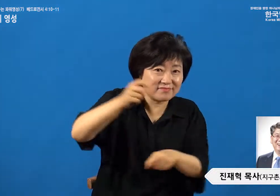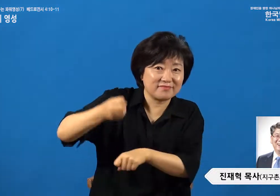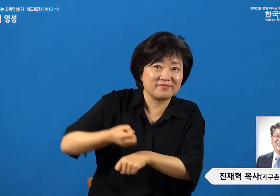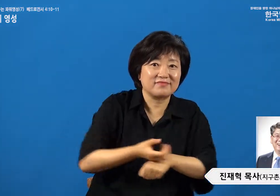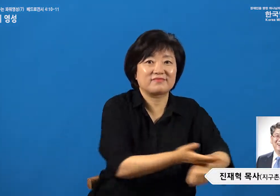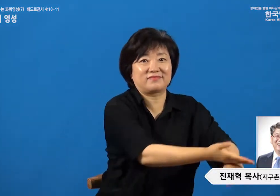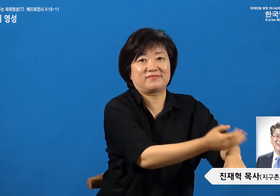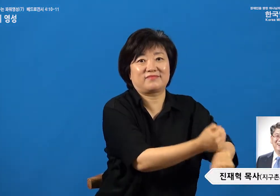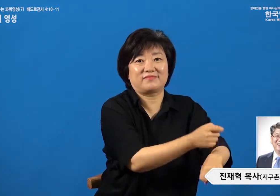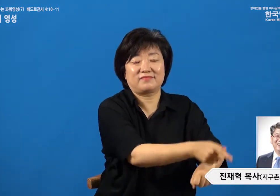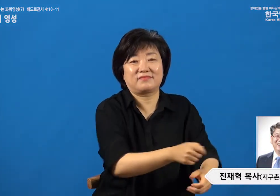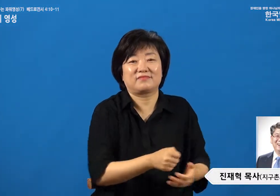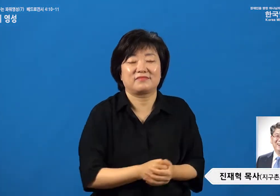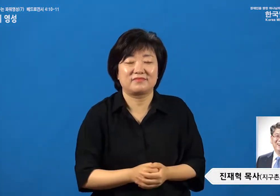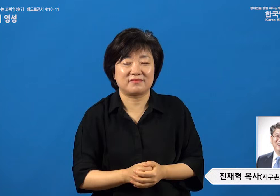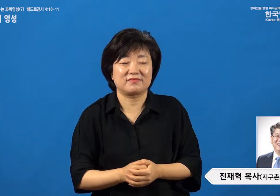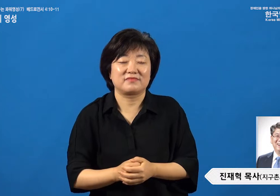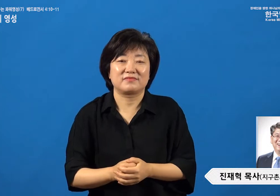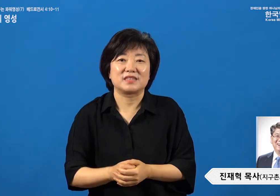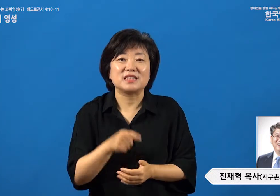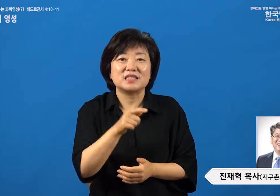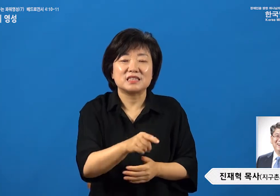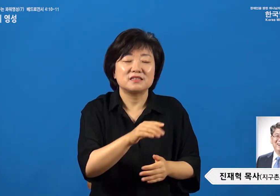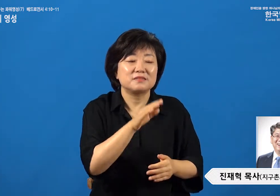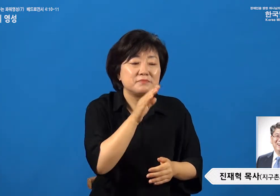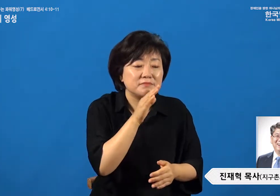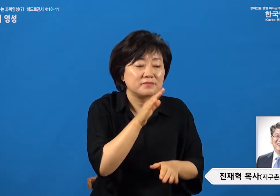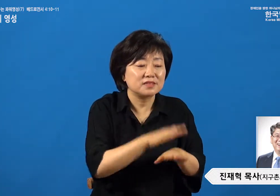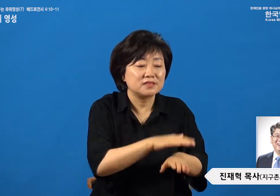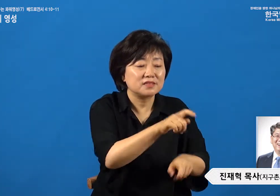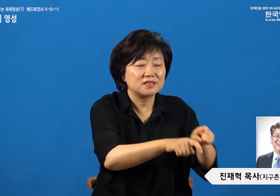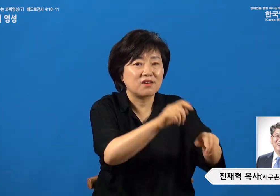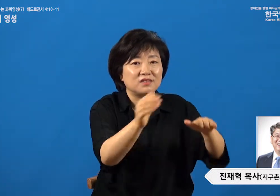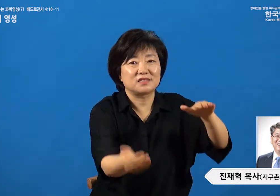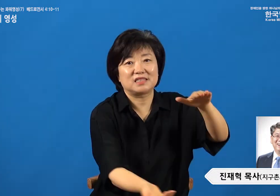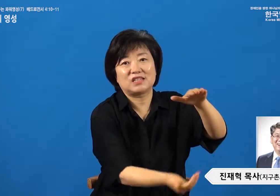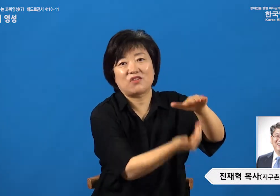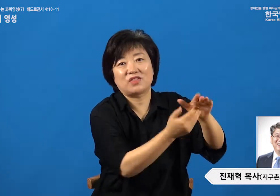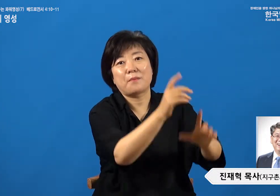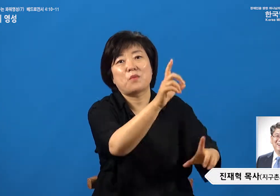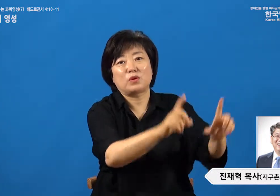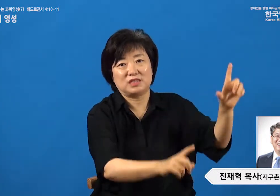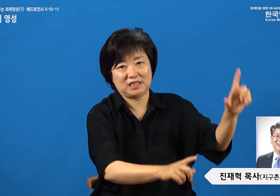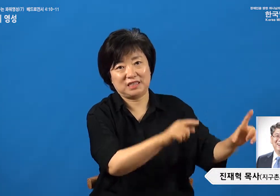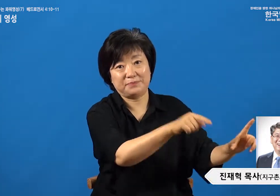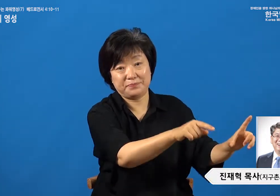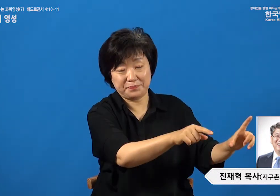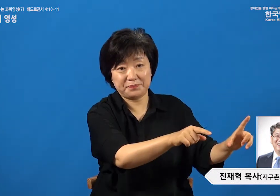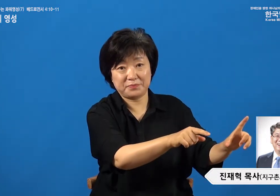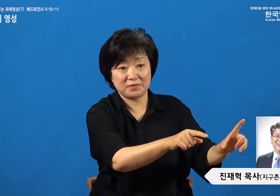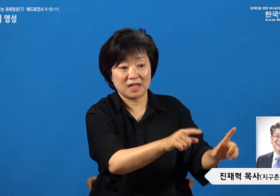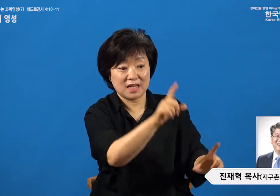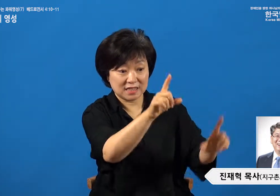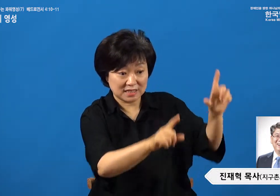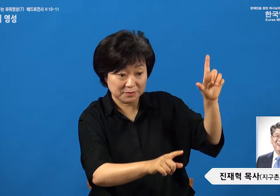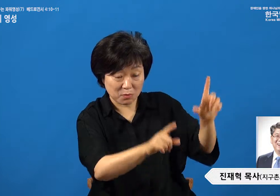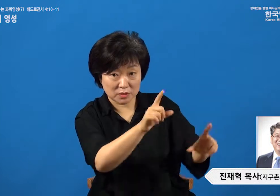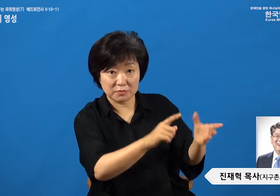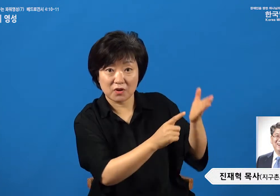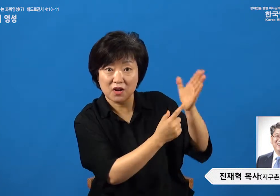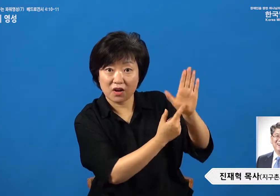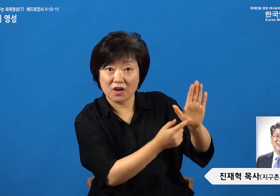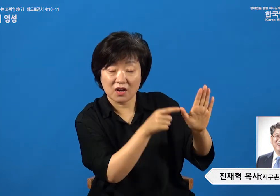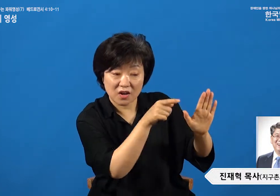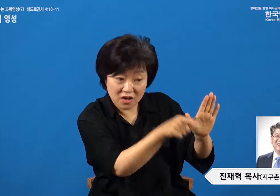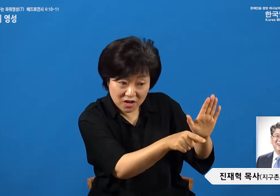하나님의 은혜가 실현된 바로 그 모습, 성경은 그 구현된